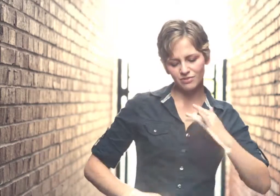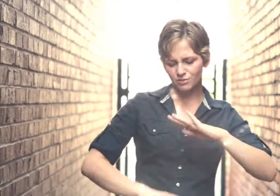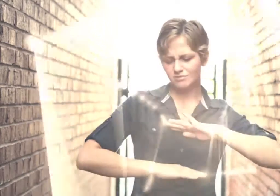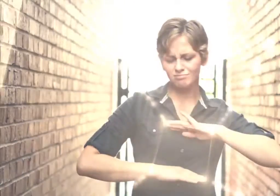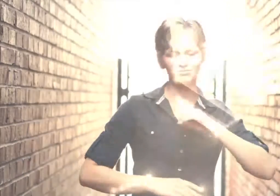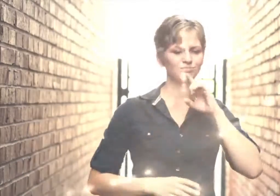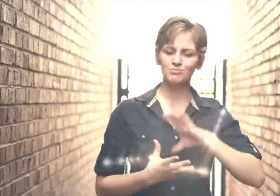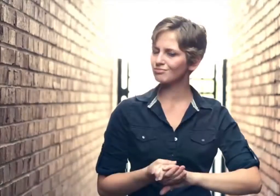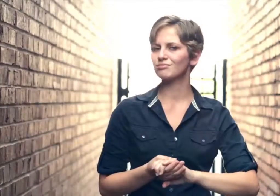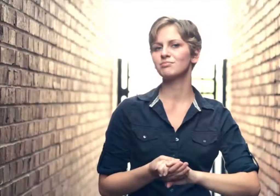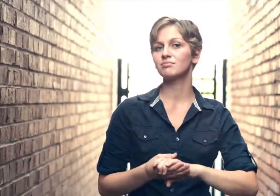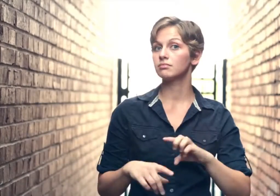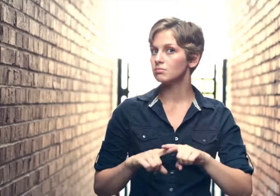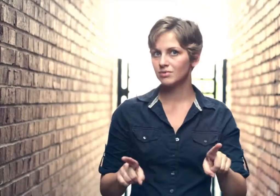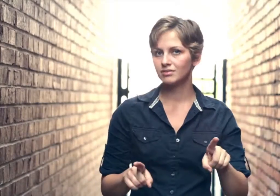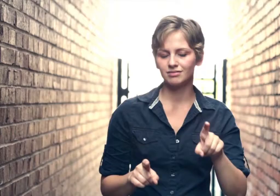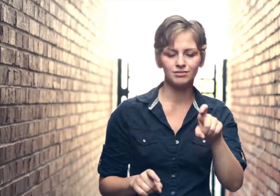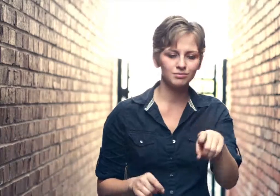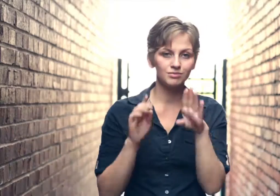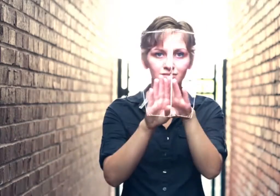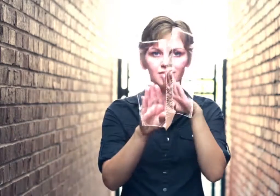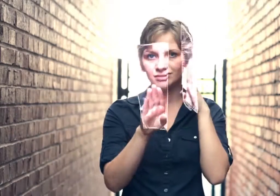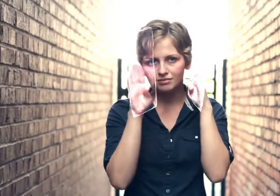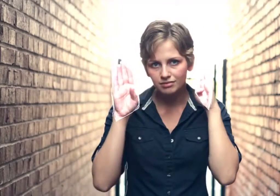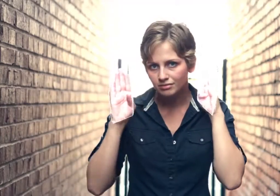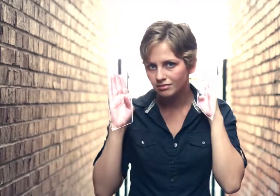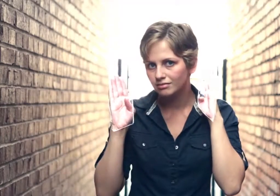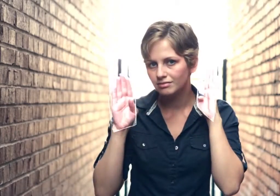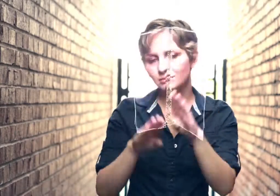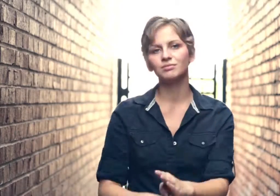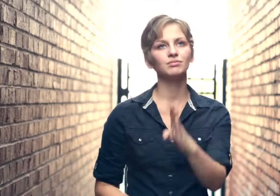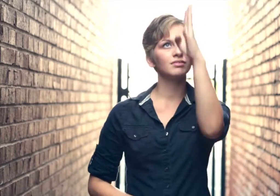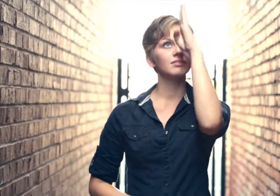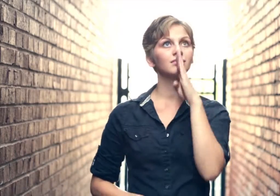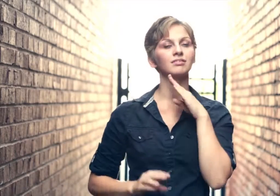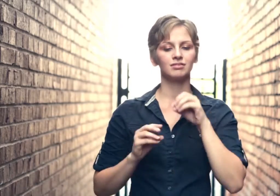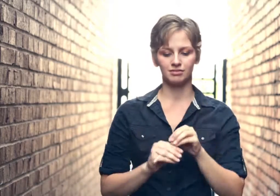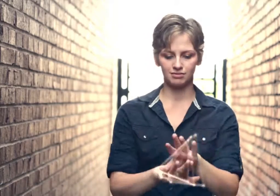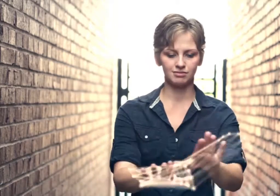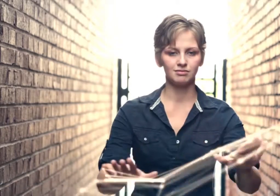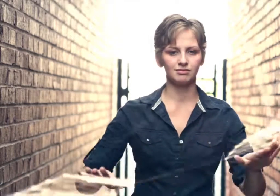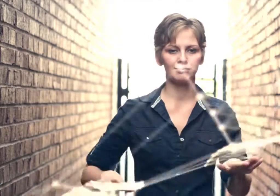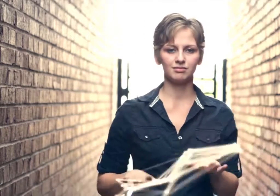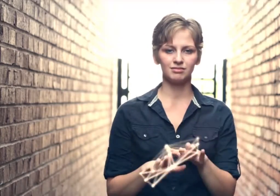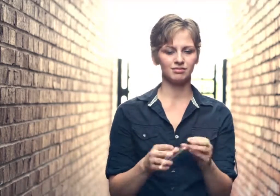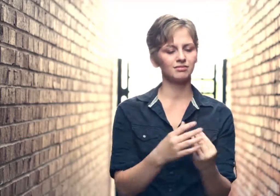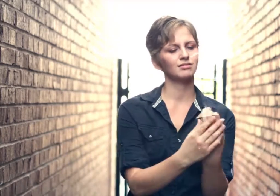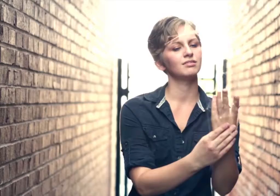de plenitud es una promesa, pero debemos mirar fuera de nuestras puertas. Dios es un movimiento